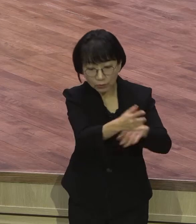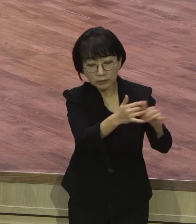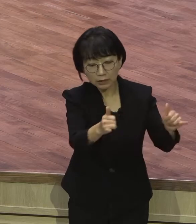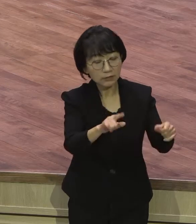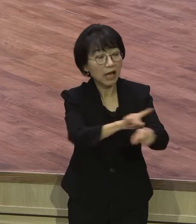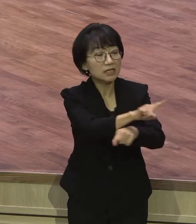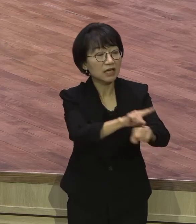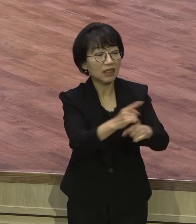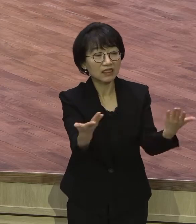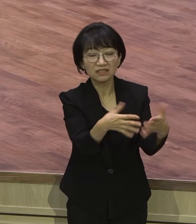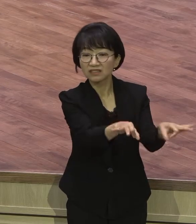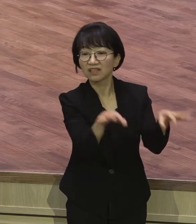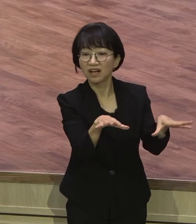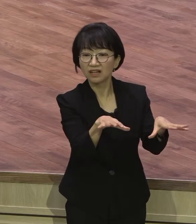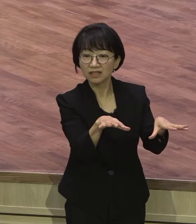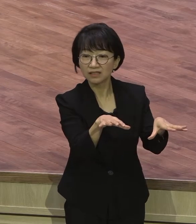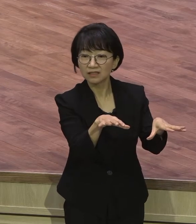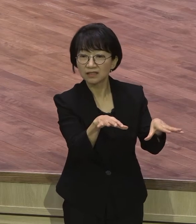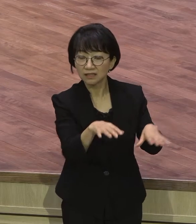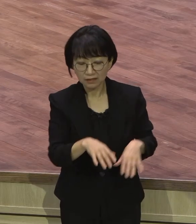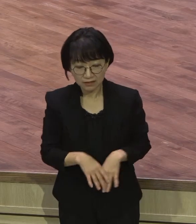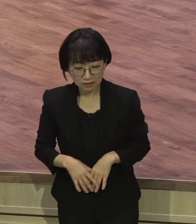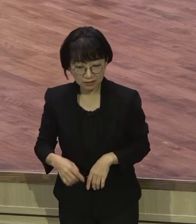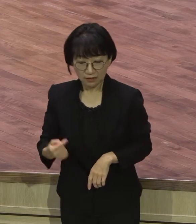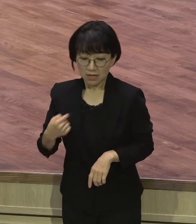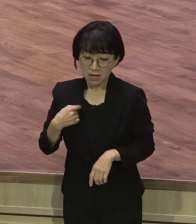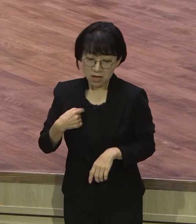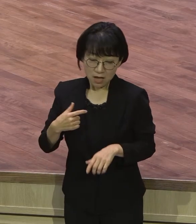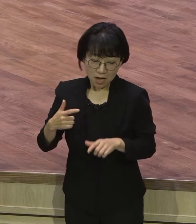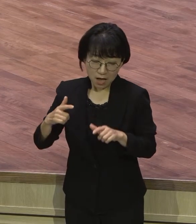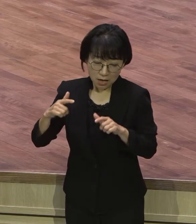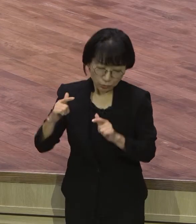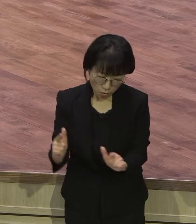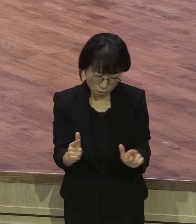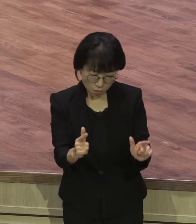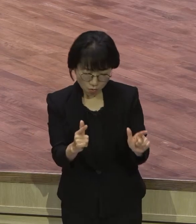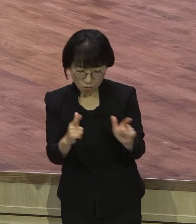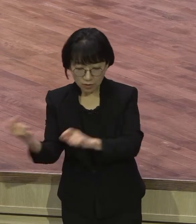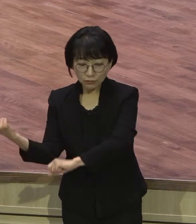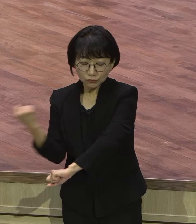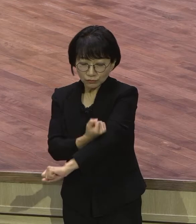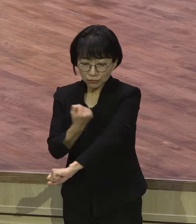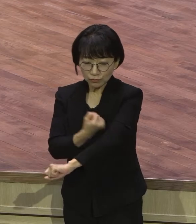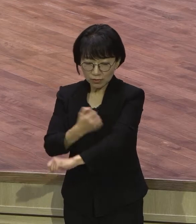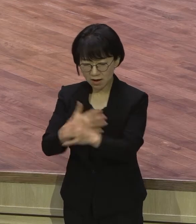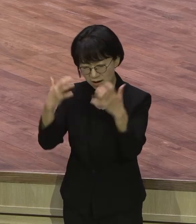이 사람들은 한 시간밖에 일하지 아니하였거늘 그들을 종일